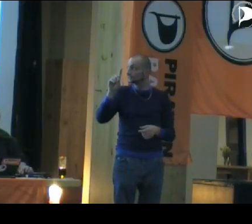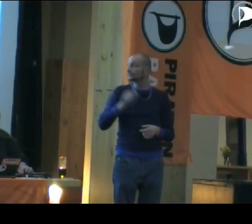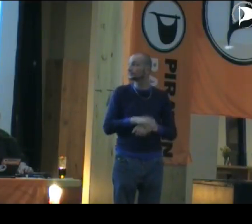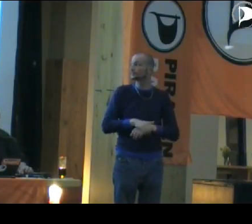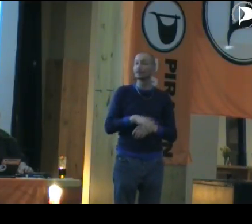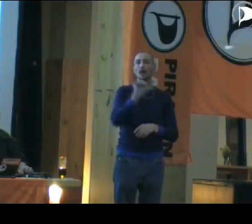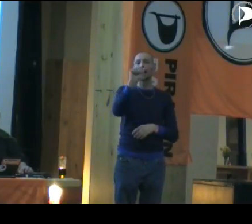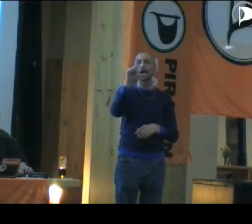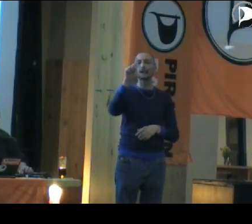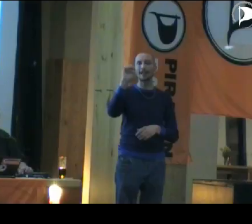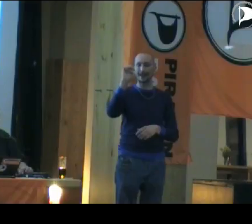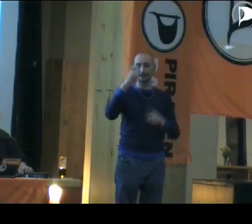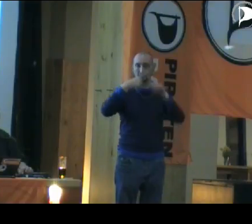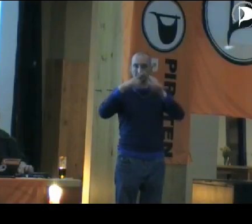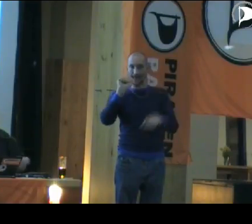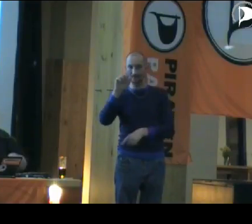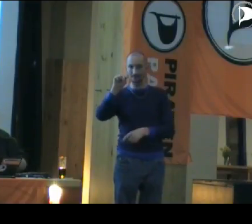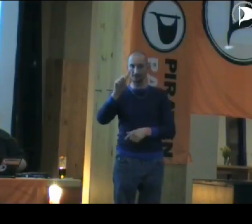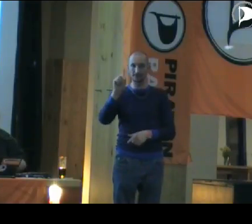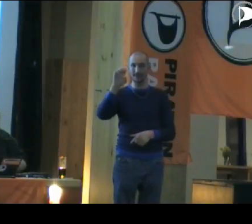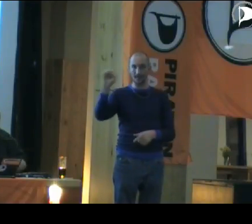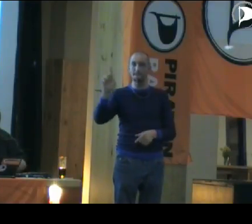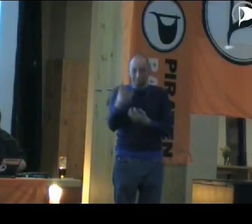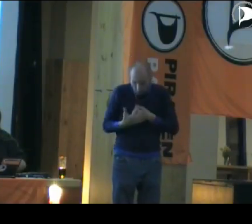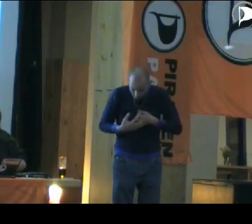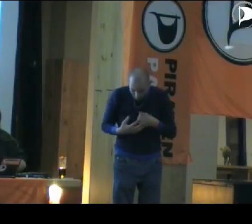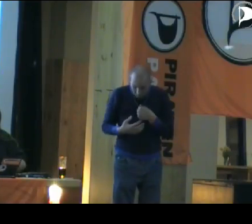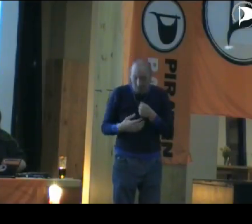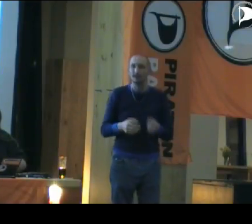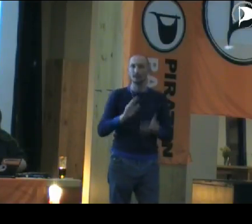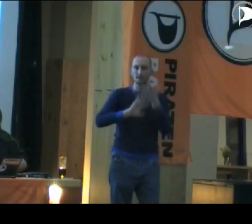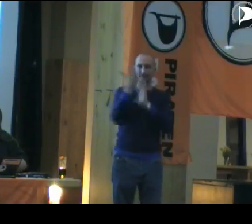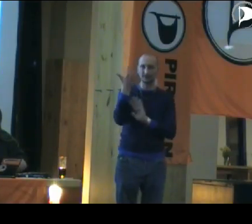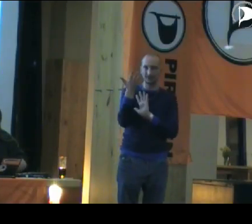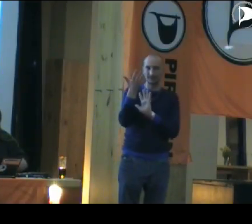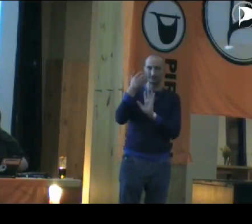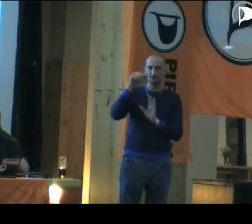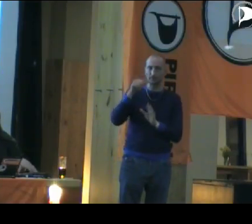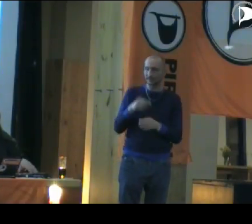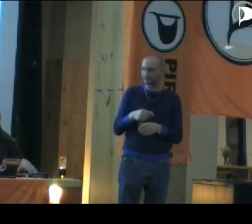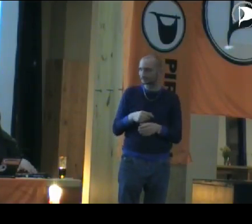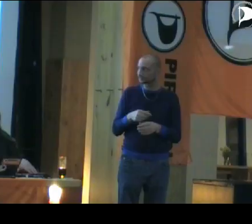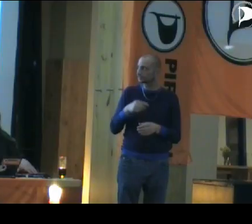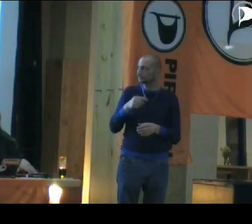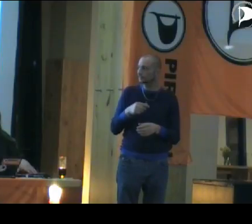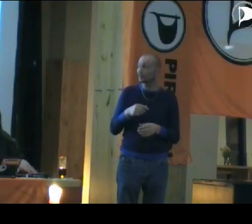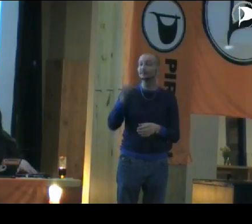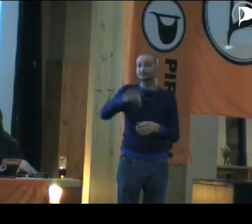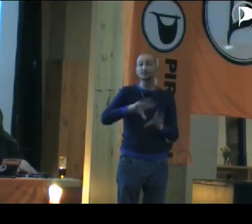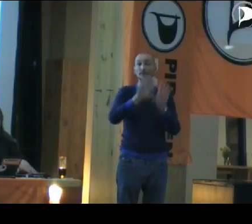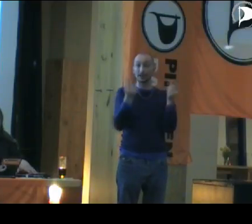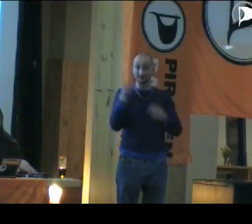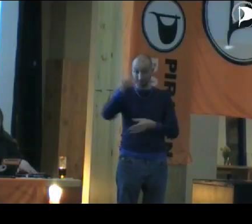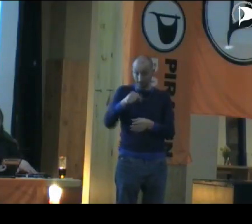alexander brandt drei und dem nicht so dass die sgs 1,1 das ganze mit licht